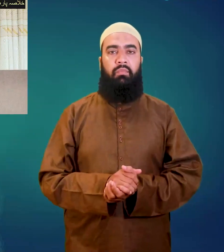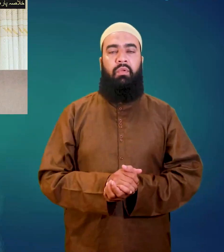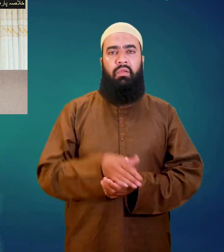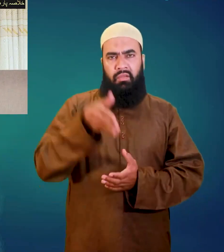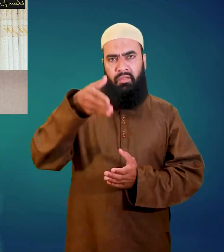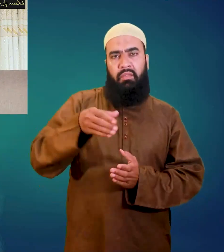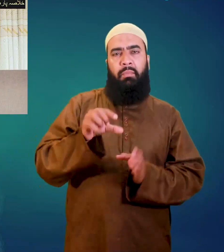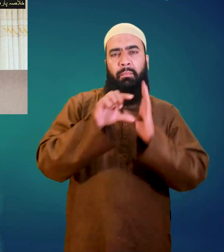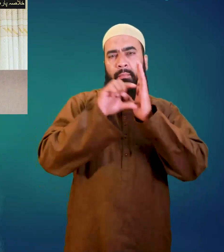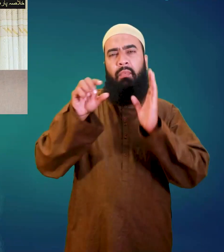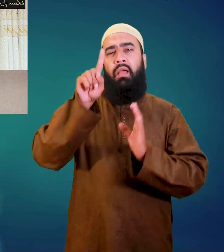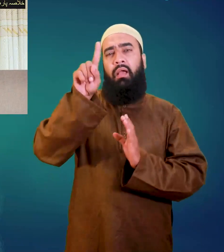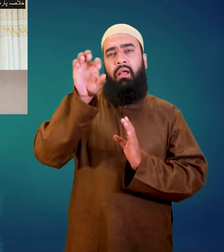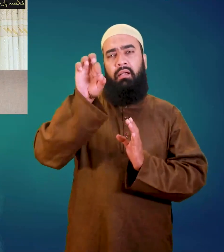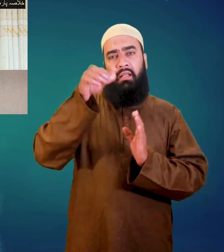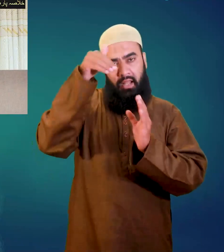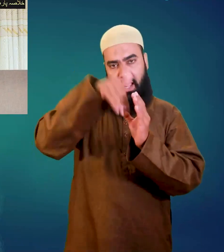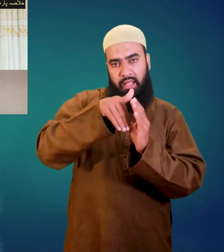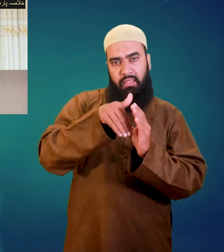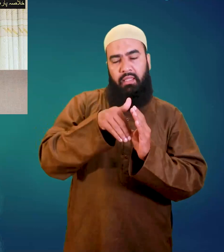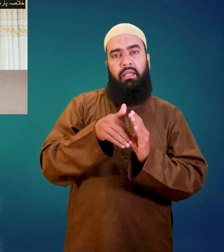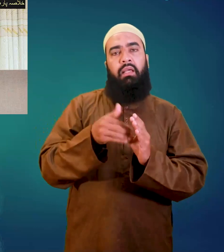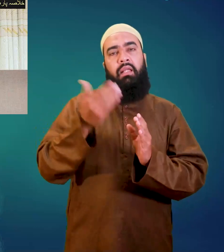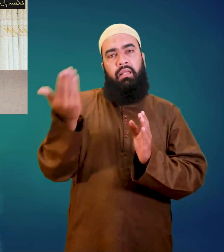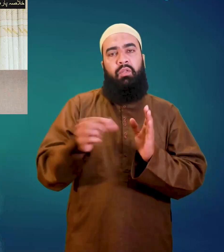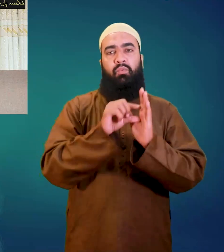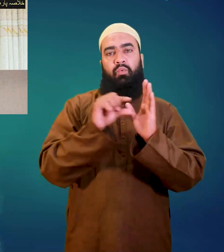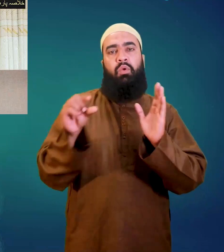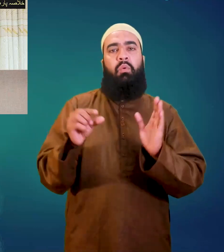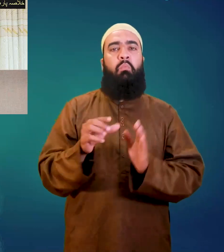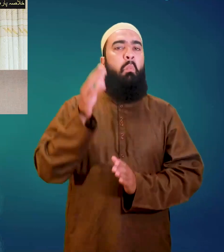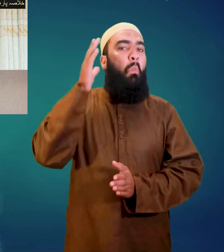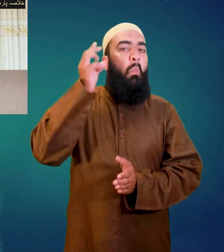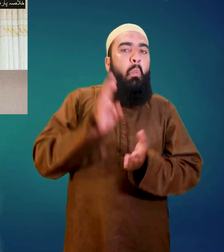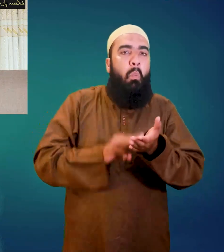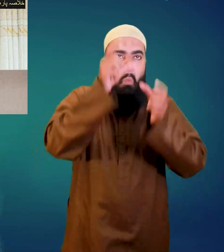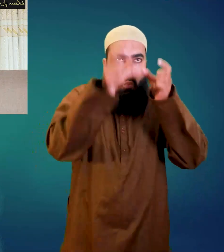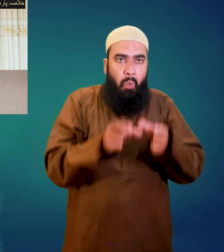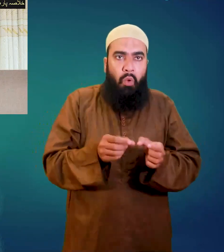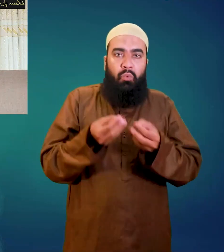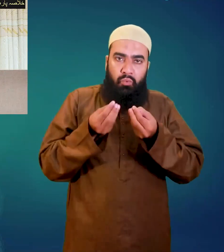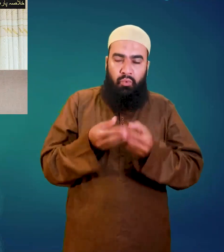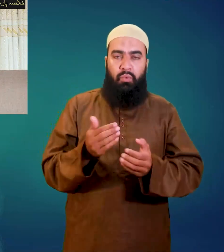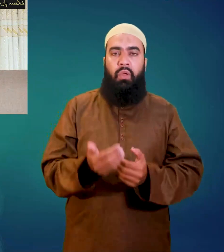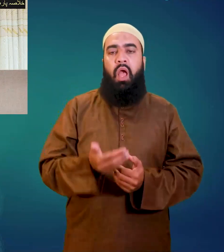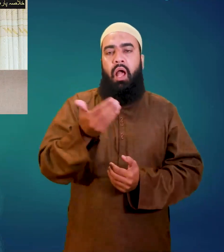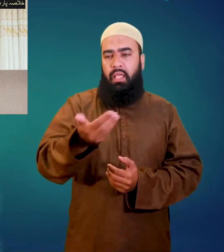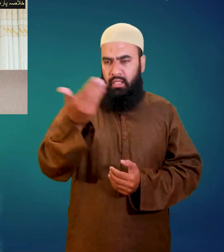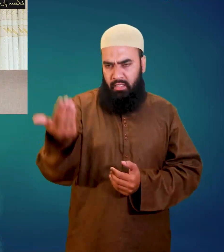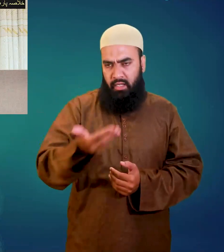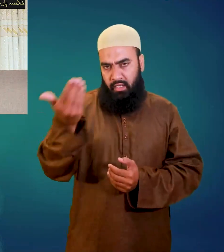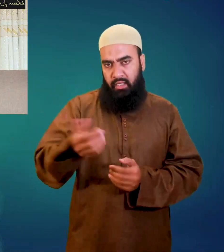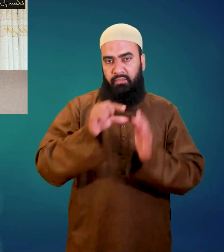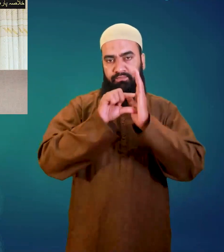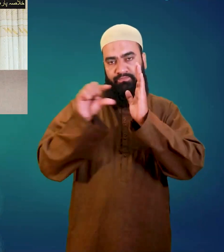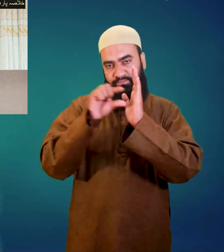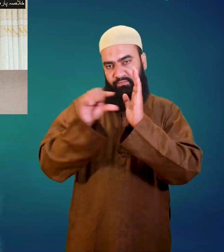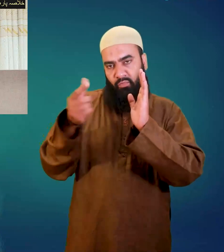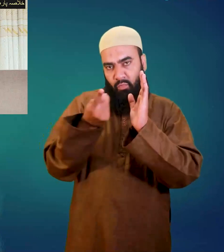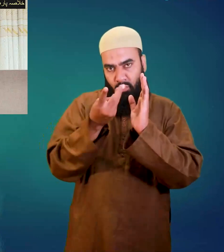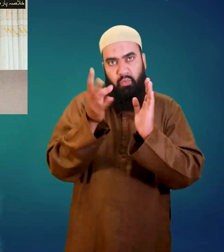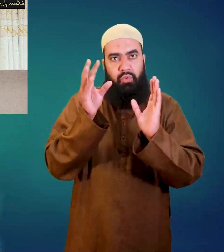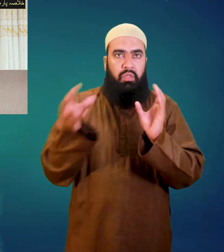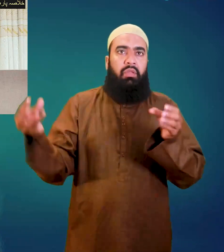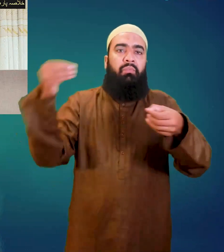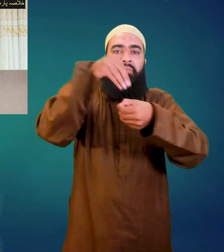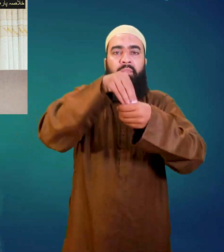پارہ 18 سورۃ المؤمنون سے شروع ہو رہا ہے، اس کے بعد سورۃ النور اور سورۃ